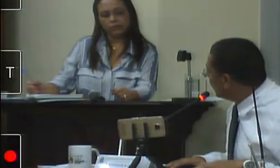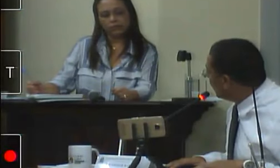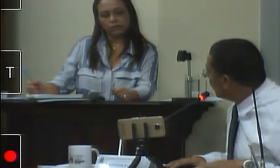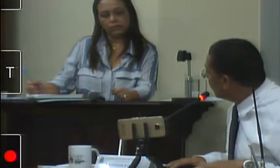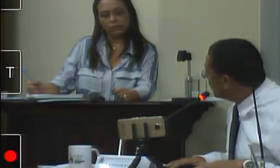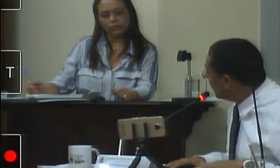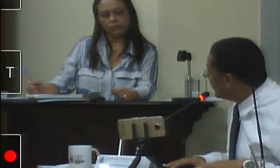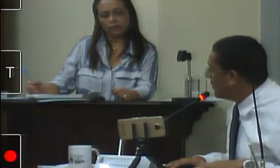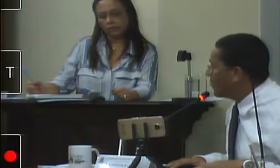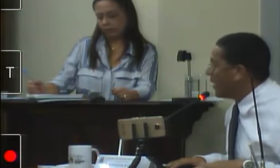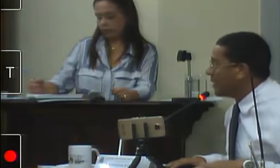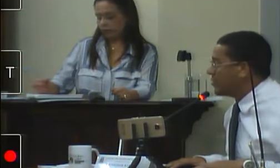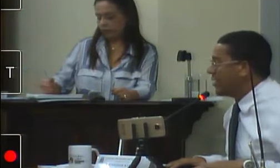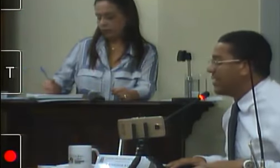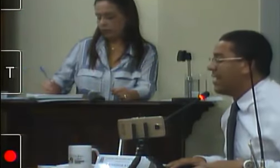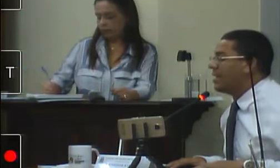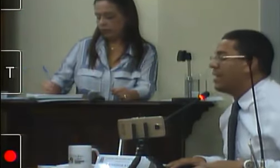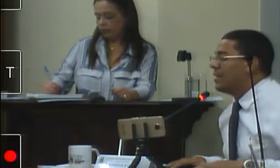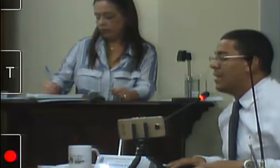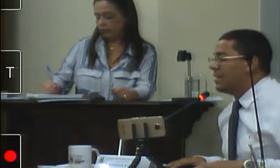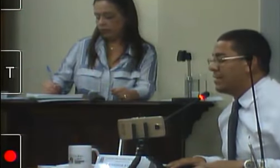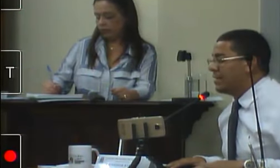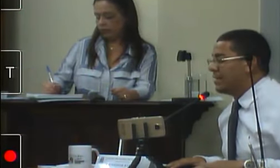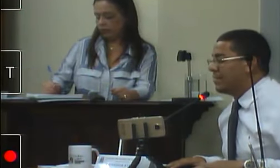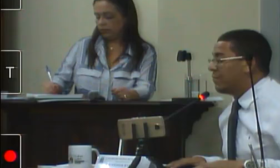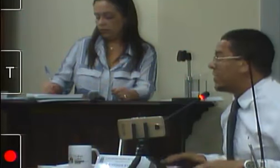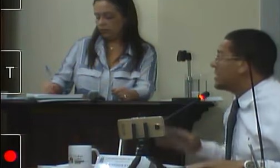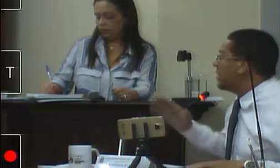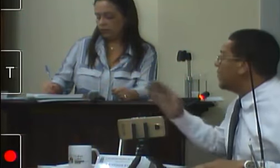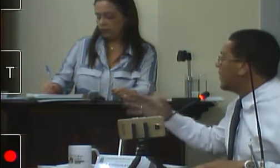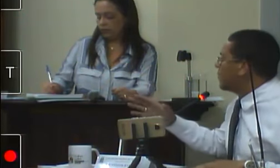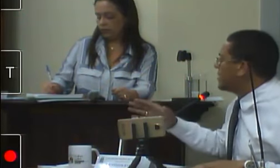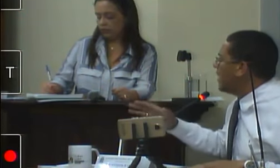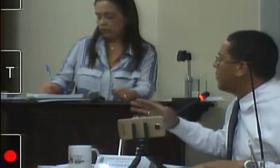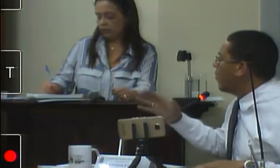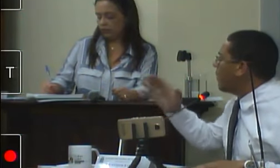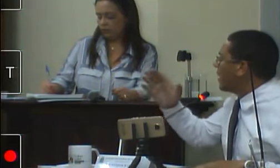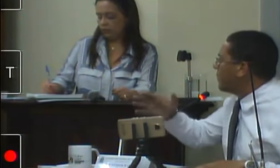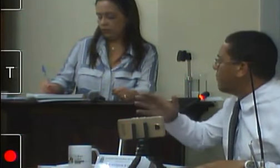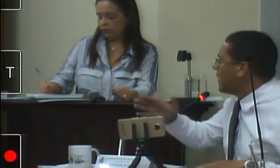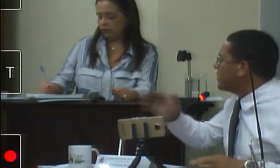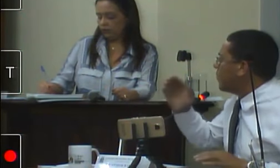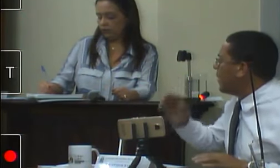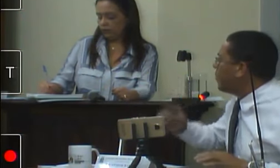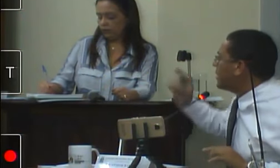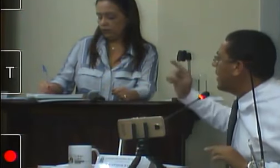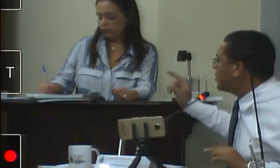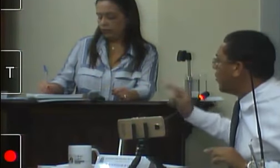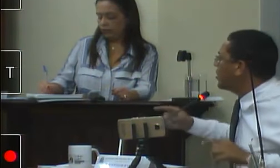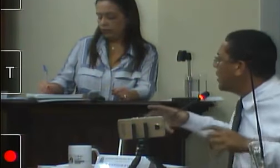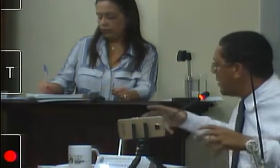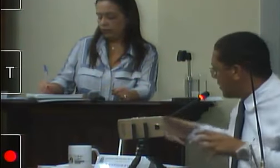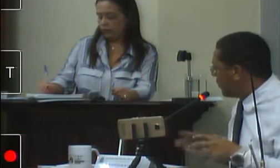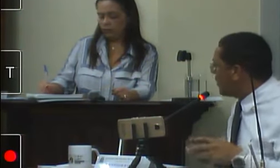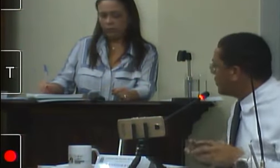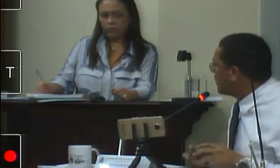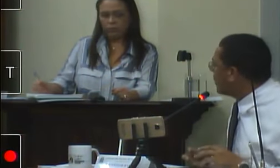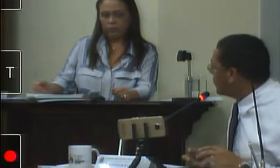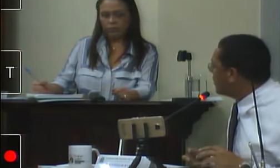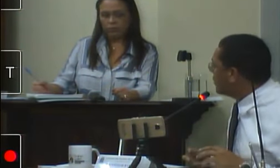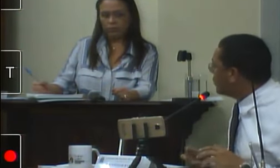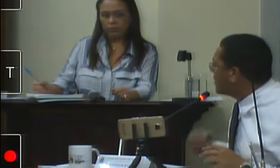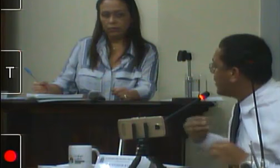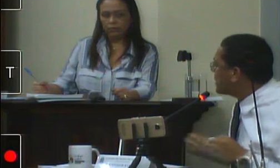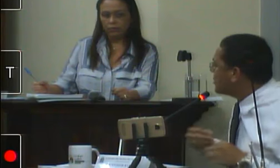excelente departamento de vigilância sanitária que a senhora tem. E eu vou fazer, o vereador Saulo, igual o Marquinhos fez, eu pergunto, ela responde, mas eu vou respeitar